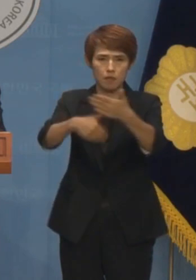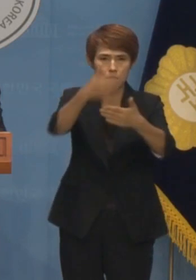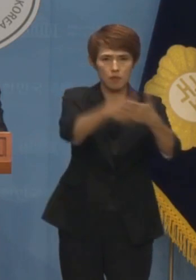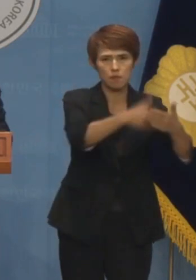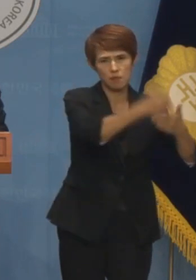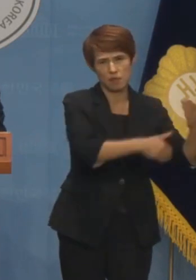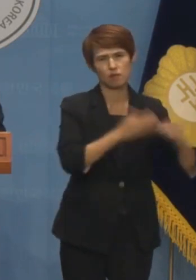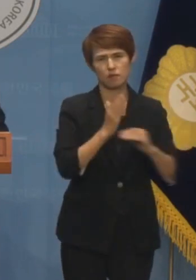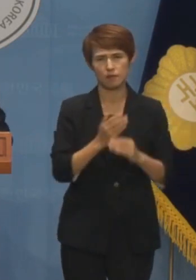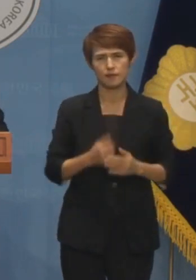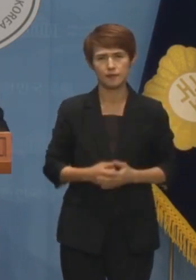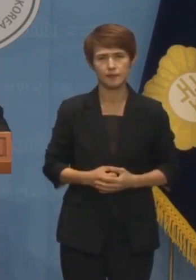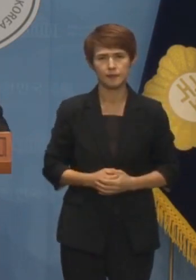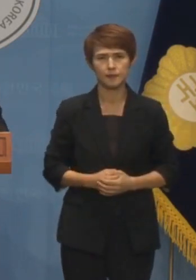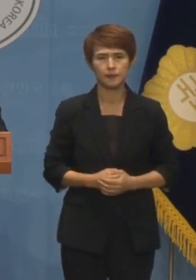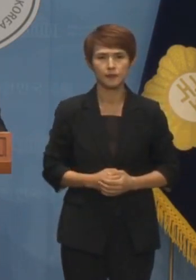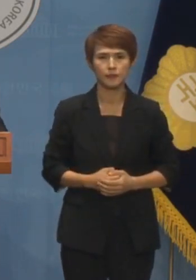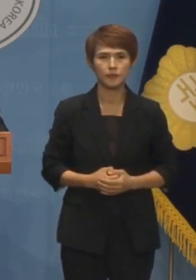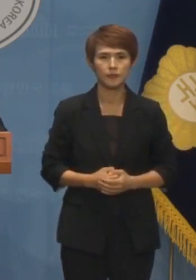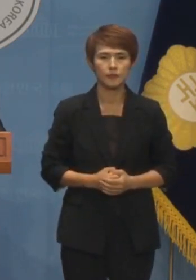있습니다.